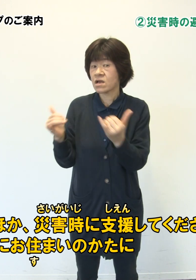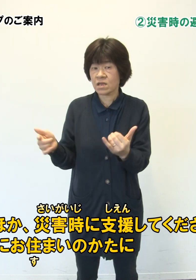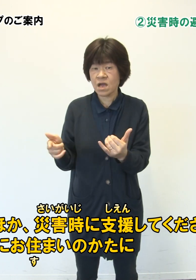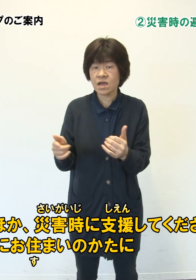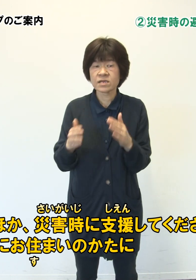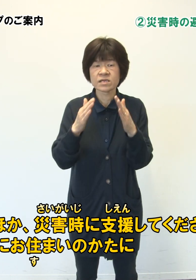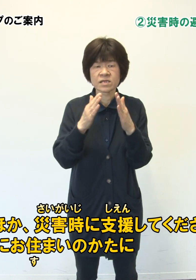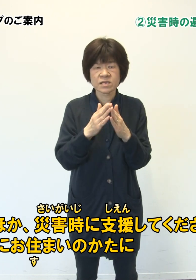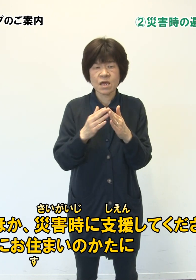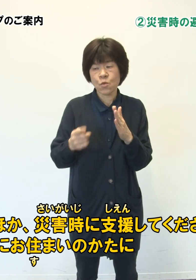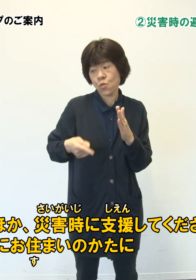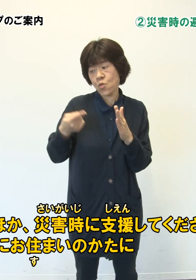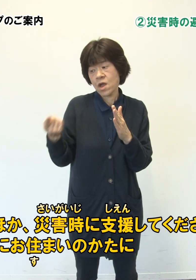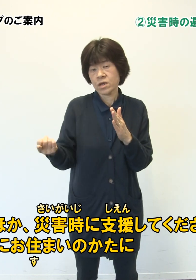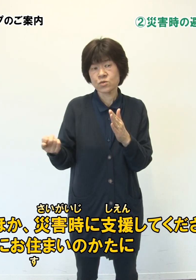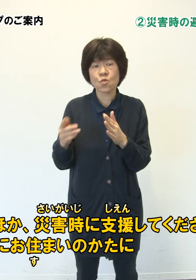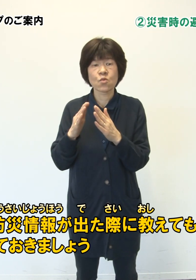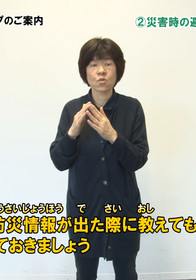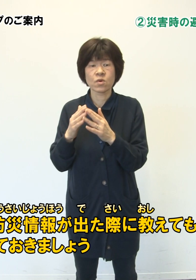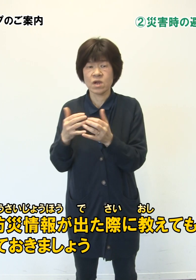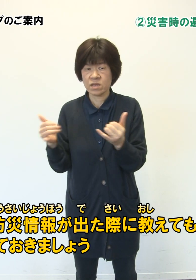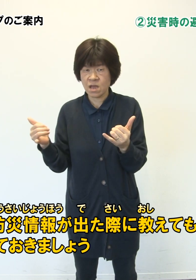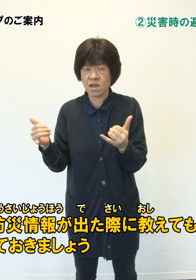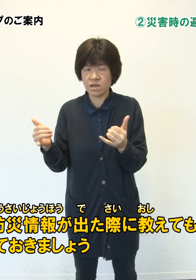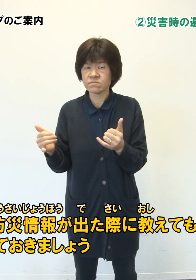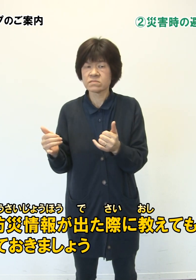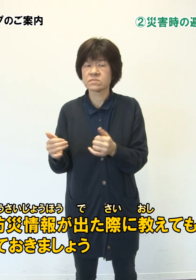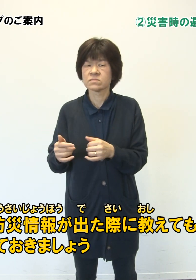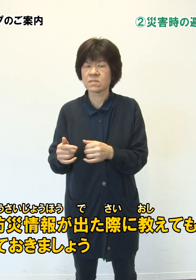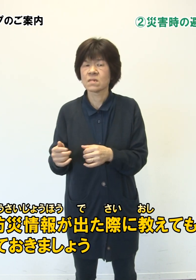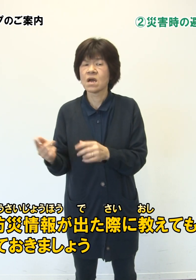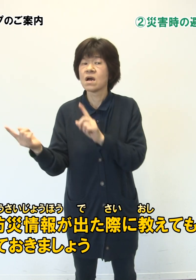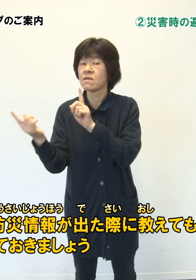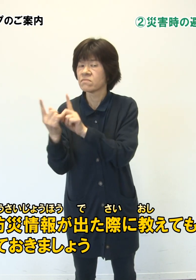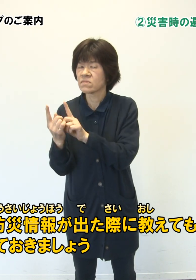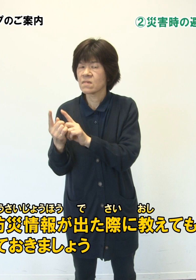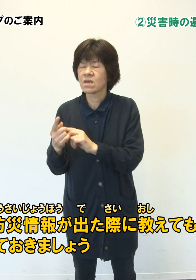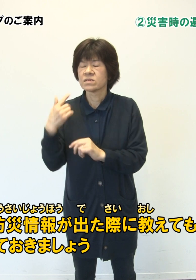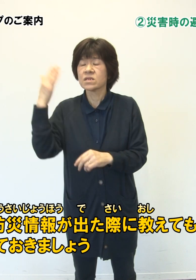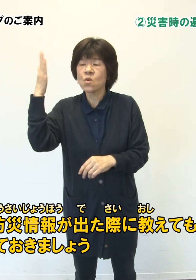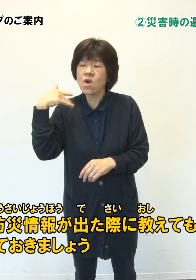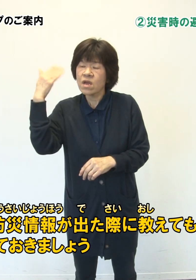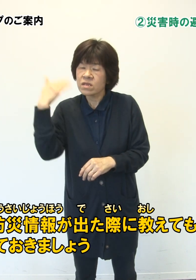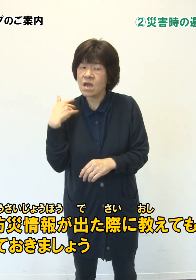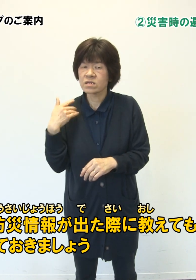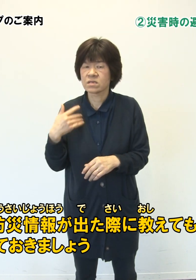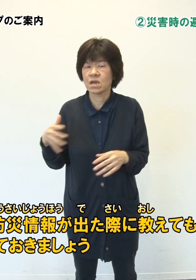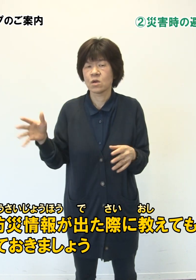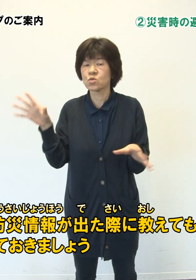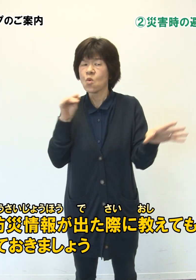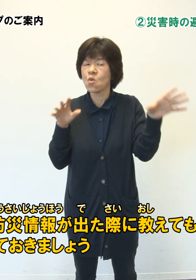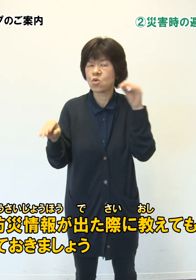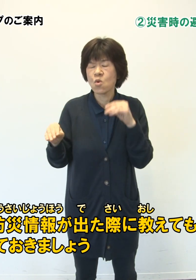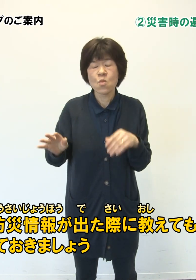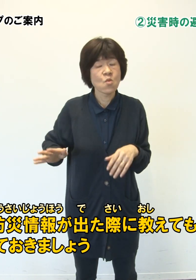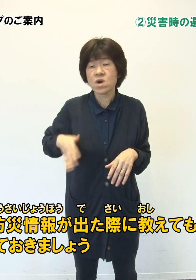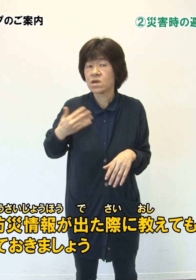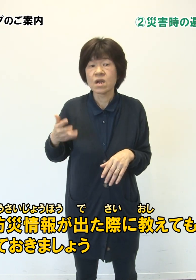隣にお住まいの方に緊急防災情報が出た際に教えてもらえるよう依頼しておきましょ